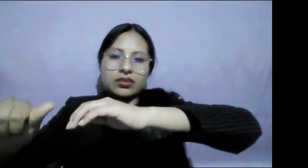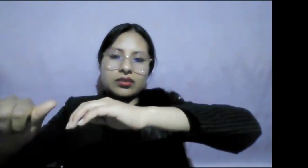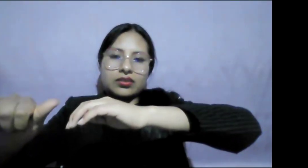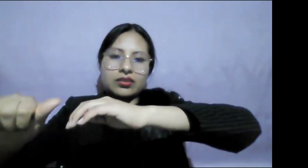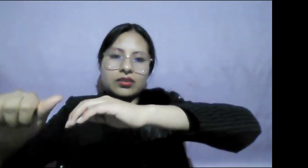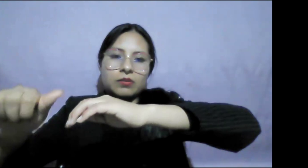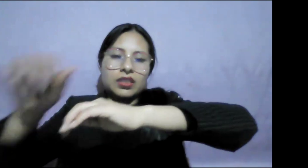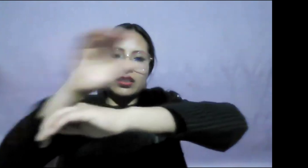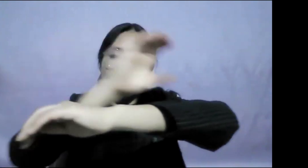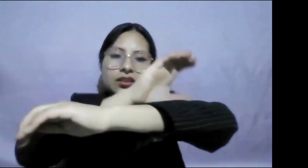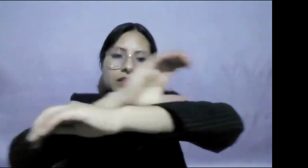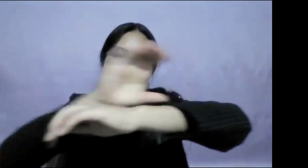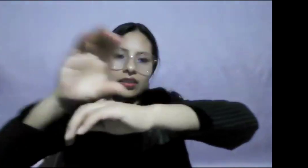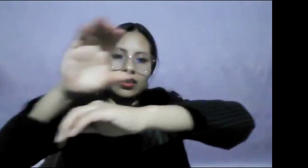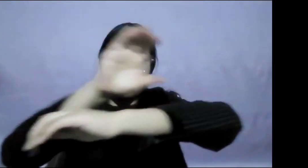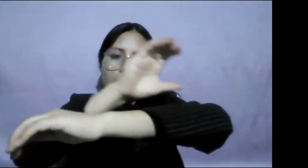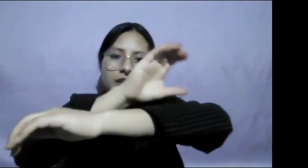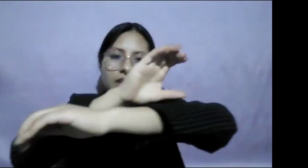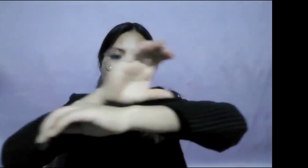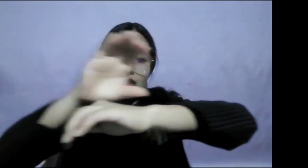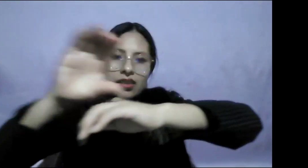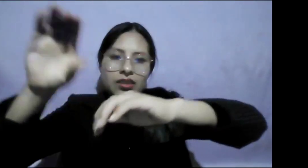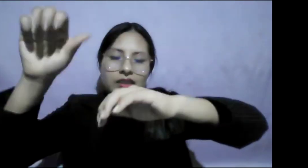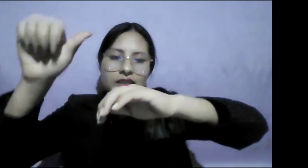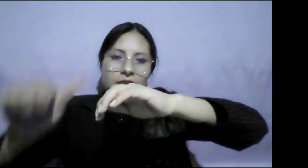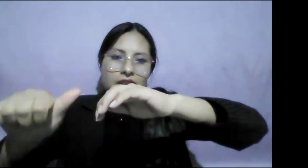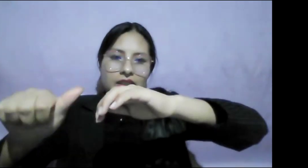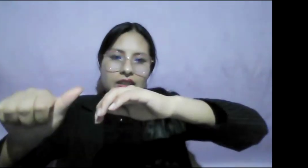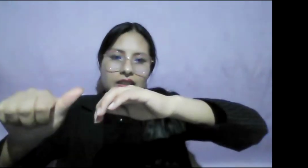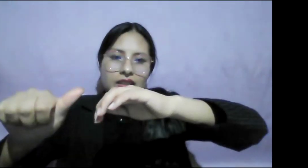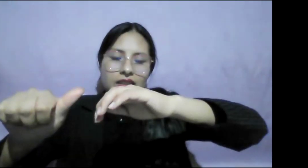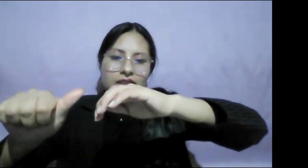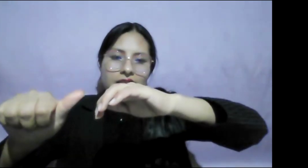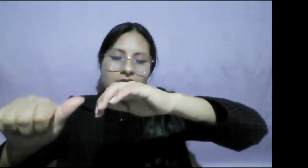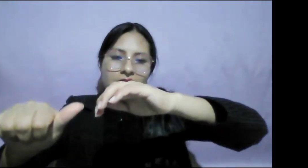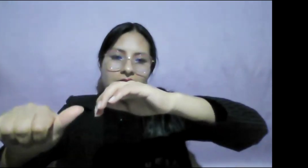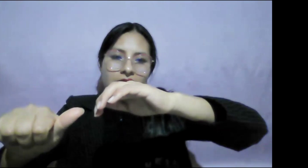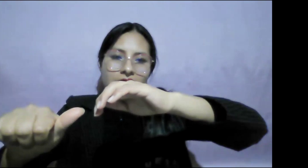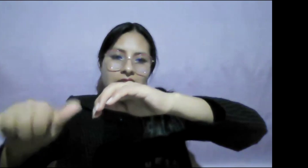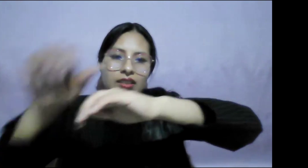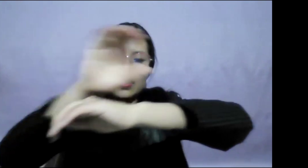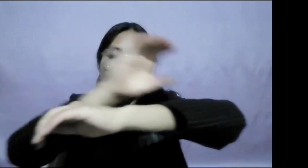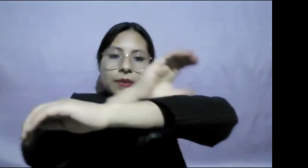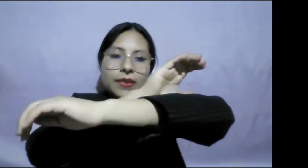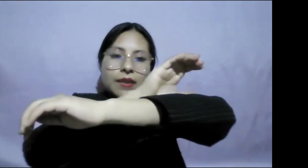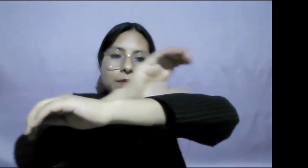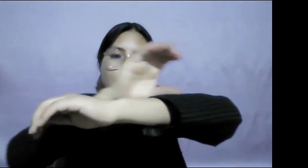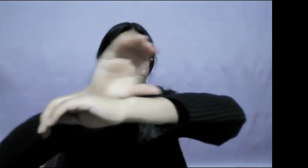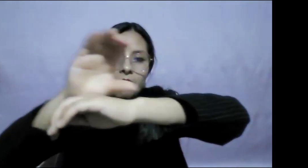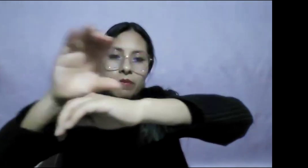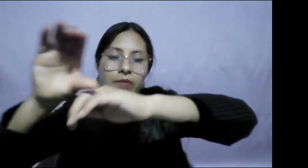deely cajamarca flexionamos nuestro codo c y